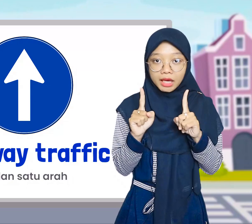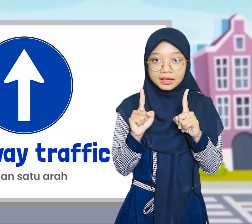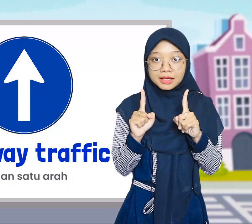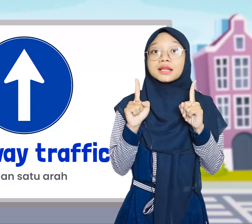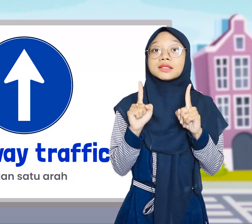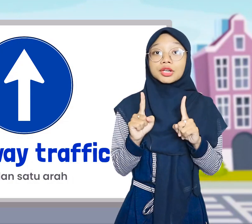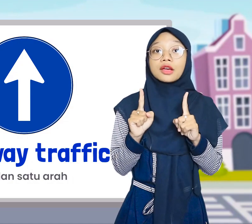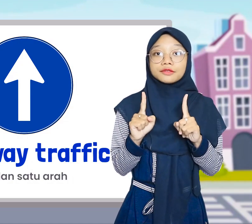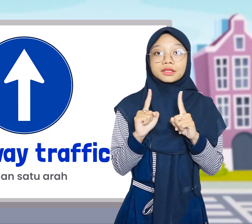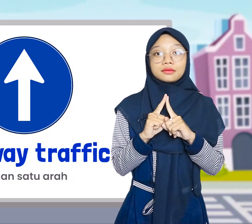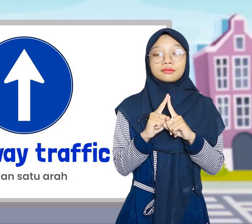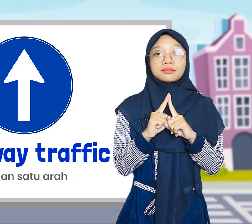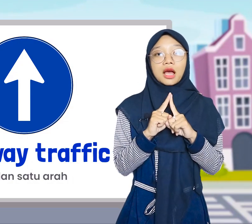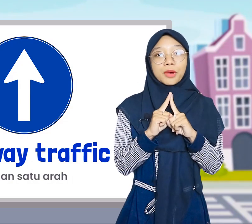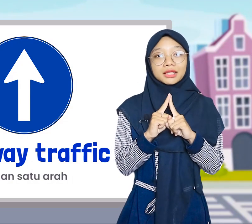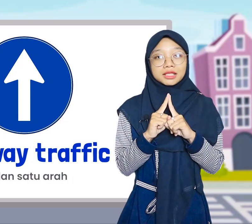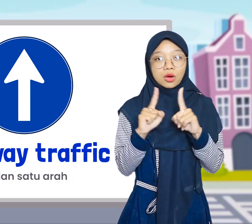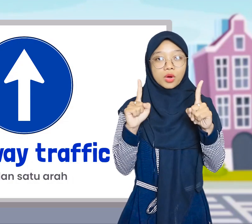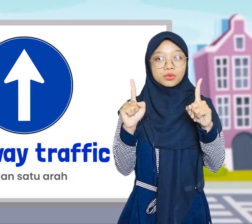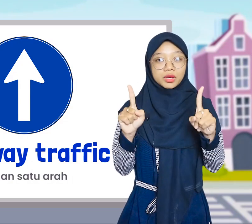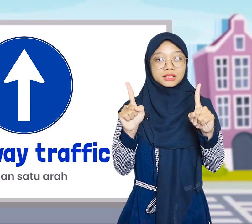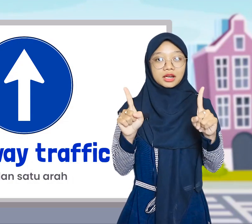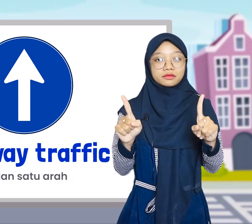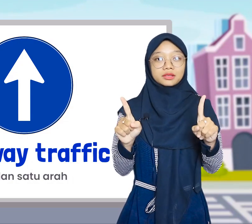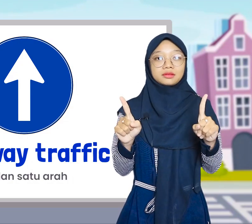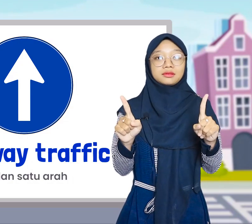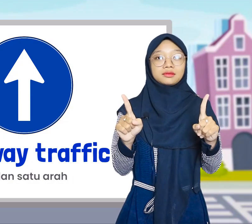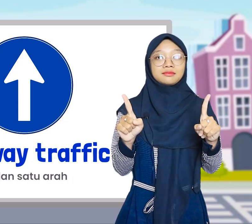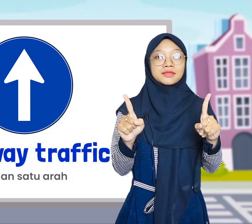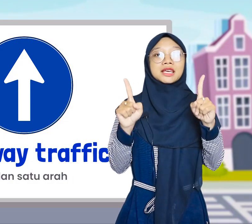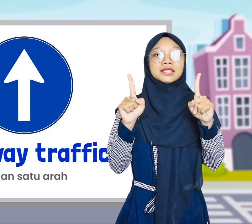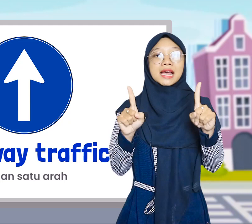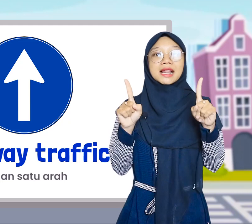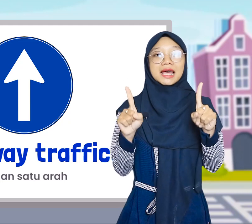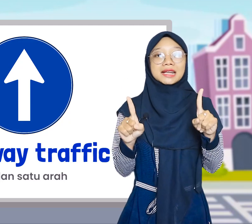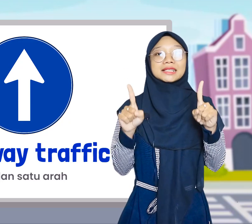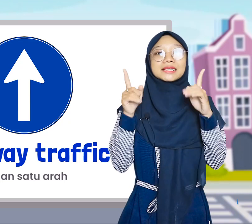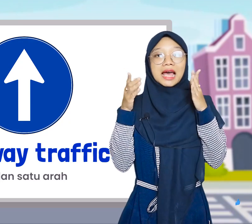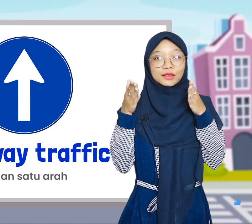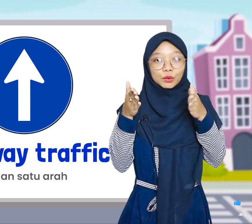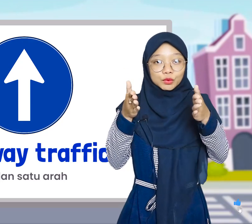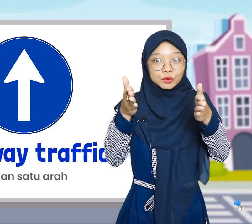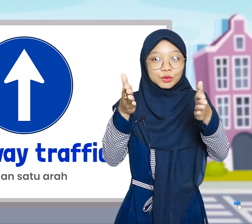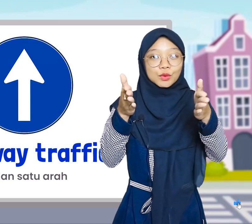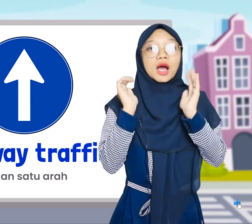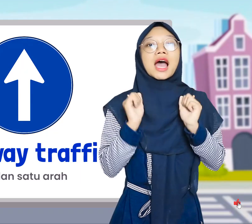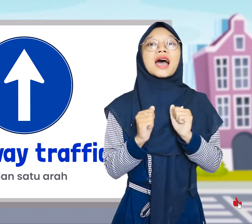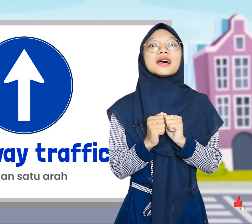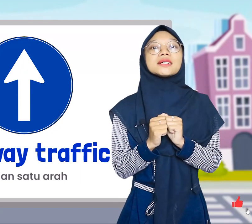way traffic. Apa artinya one way traffic? Jalan satu